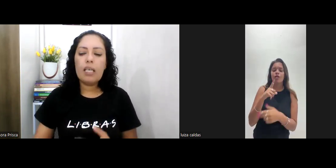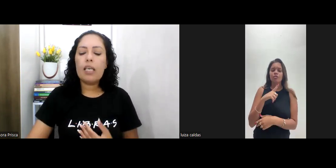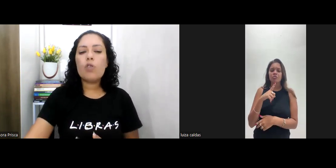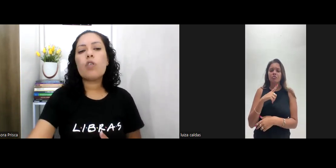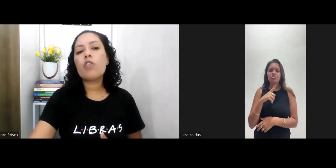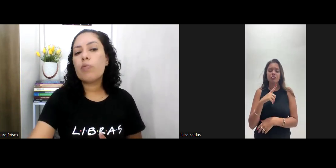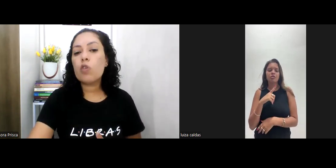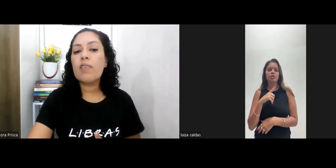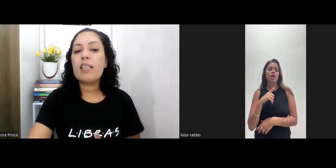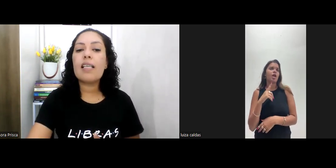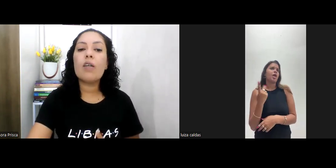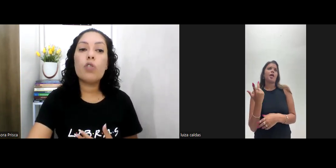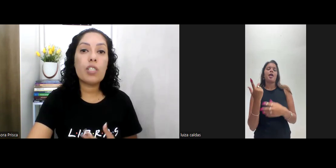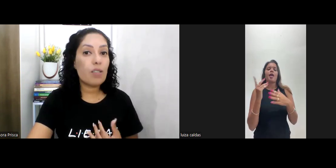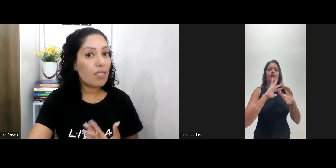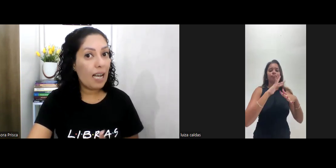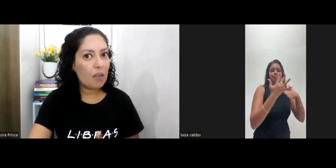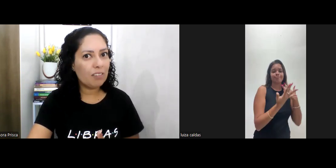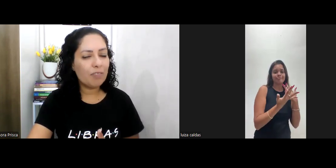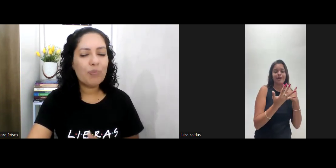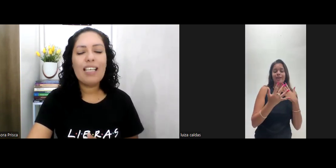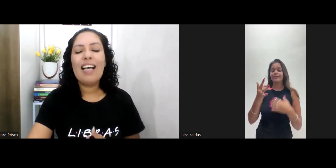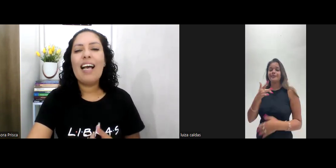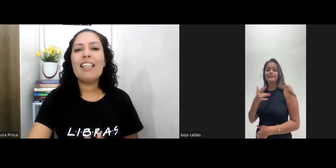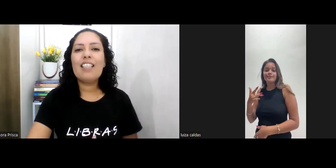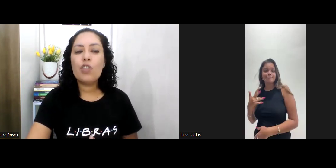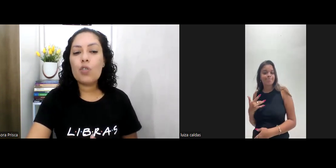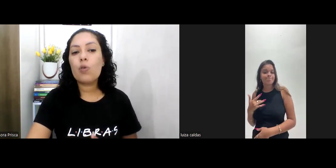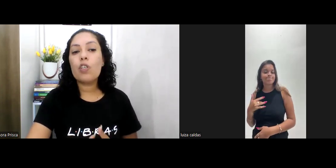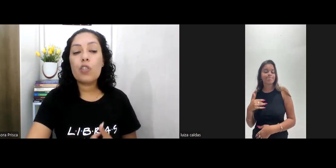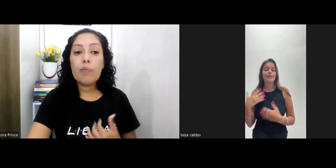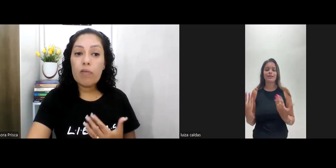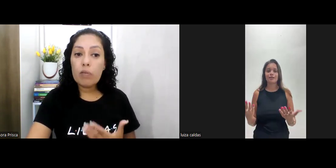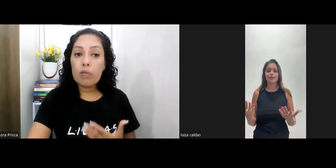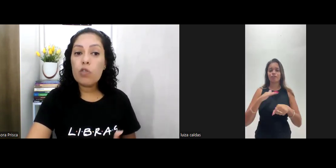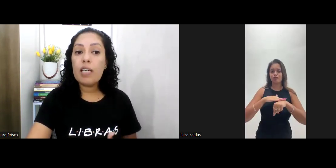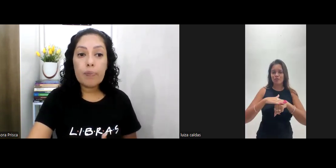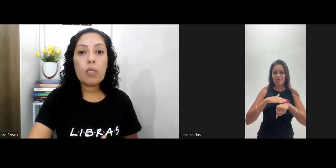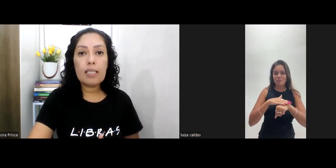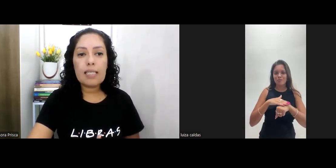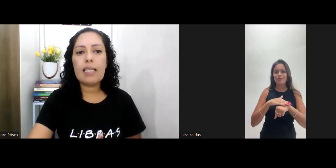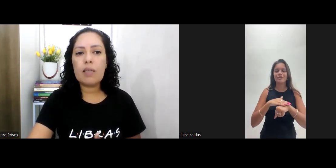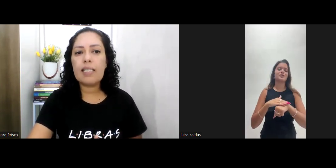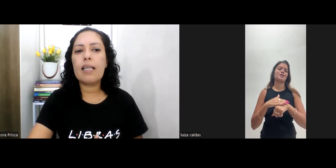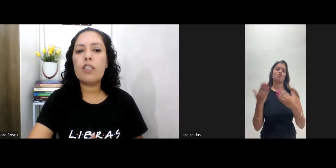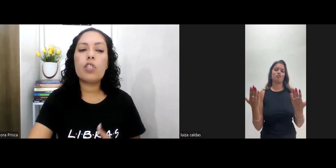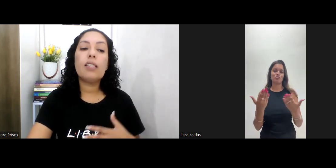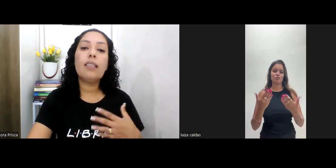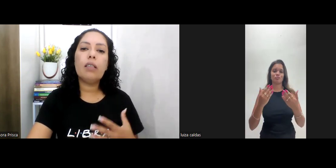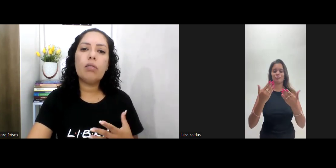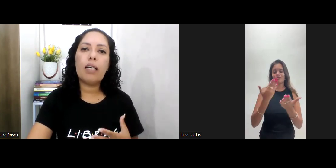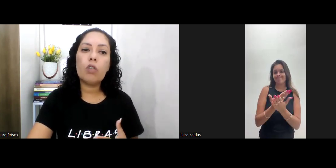saúde? Isso é o que nós vamos conversar hoje na nossa aula. Além disso, nós também vamos ver a importância da língua de